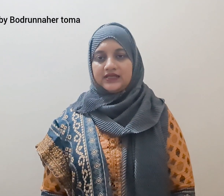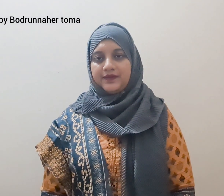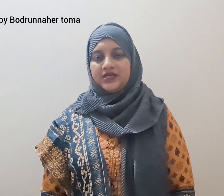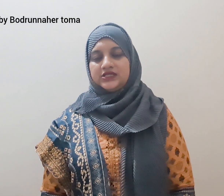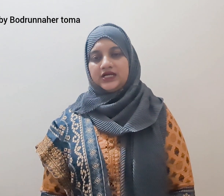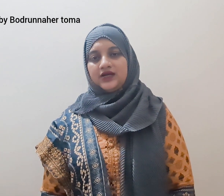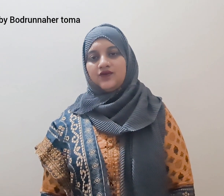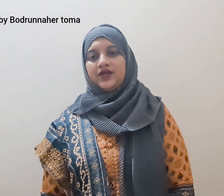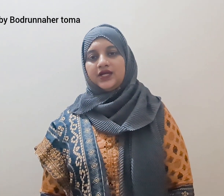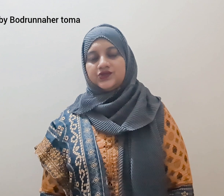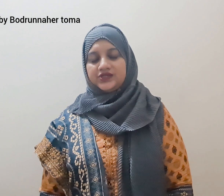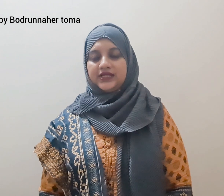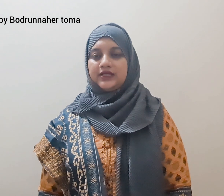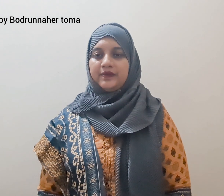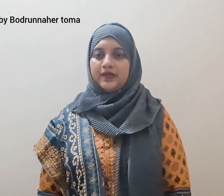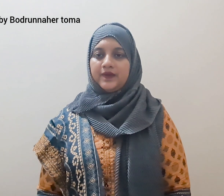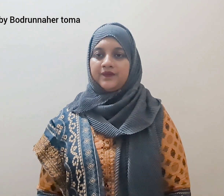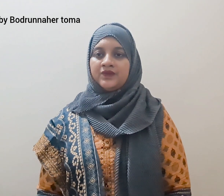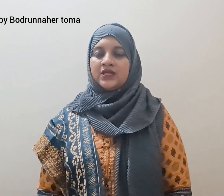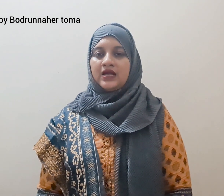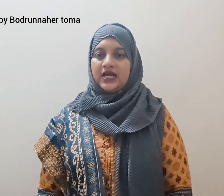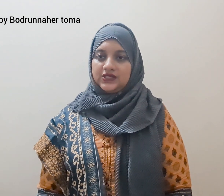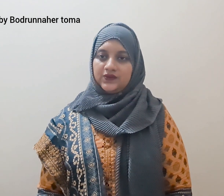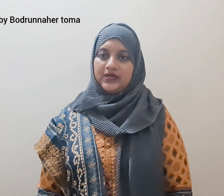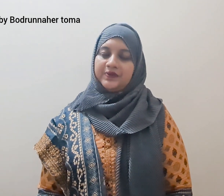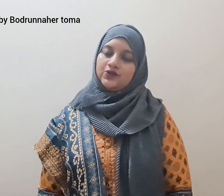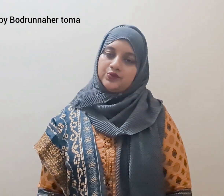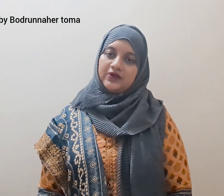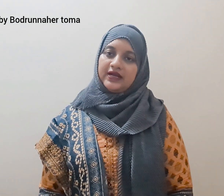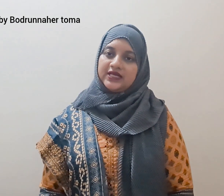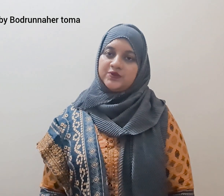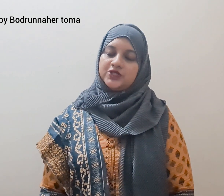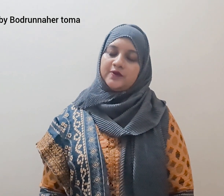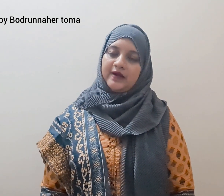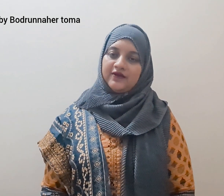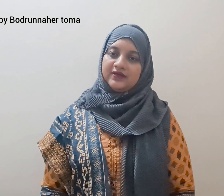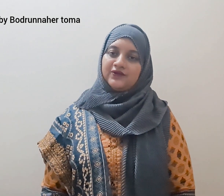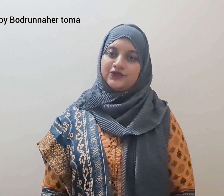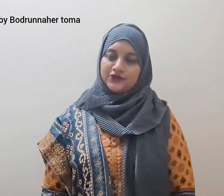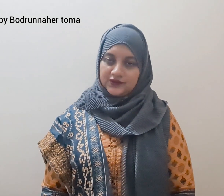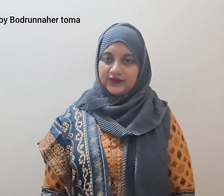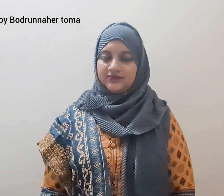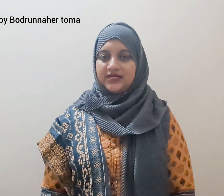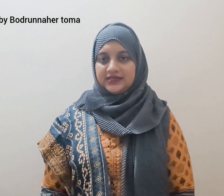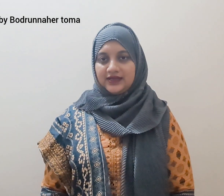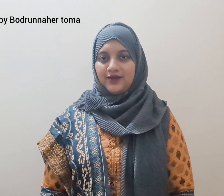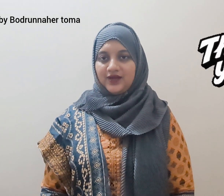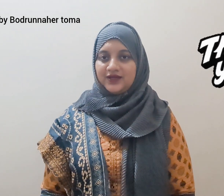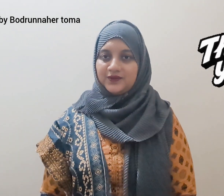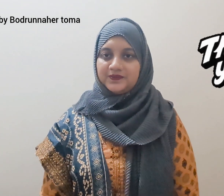নামে, সেখানেও অনেক কিছু জানতে পারবেন। আশা করি আপনাদের উপকারে আসবে। সবাই ভালো থাকুন, সুস্থ থাকুন। আসসালামু আলাইকুম।